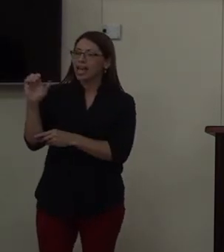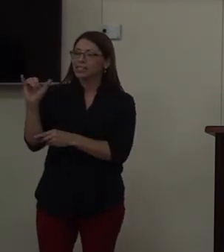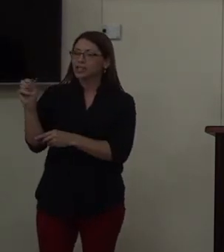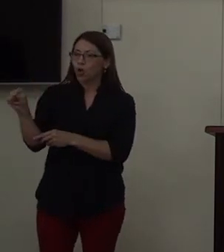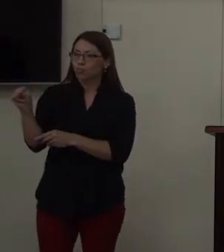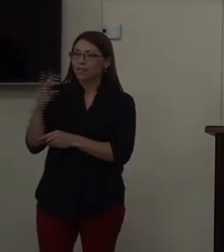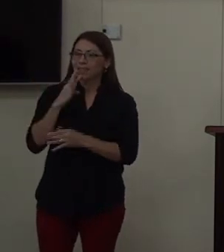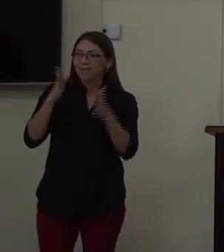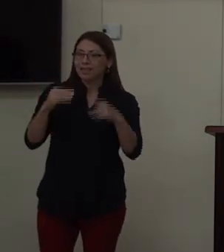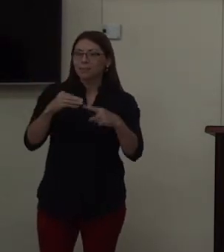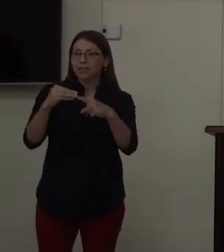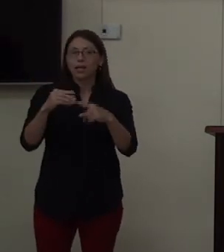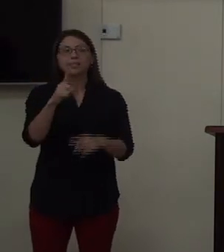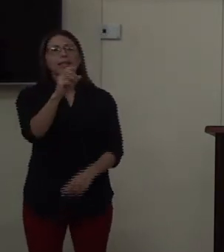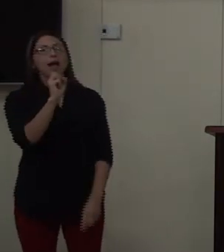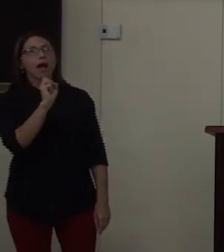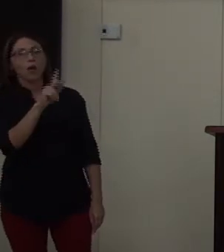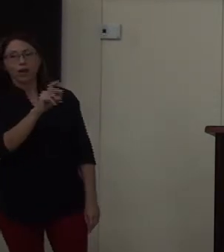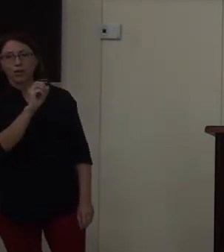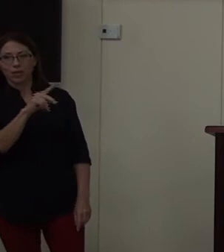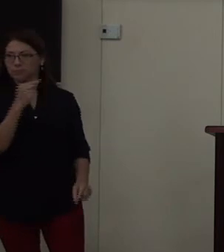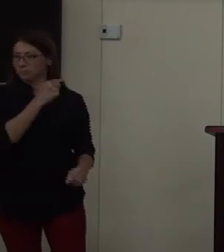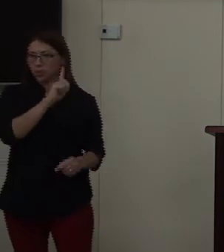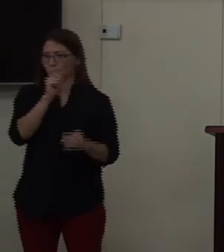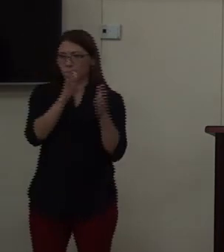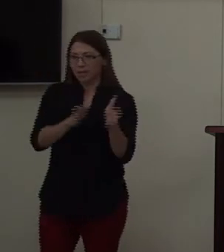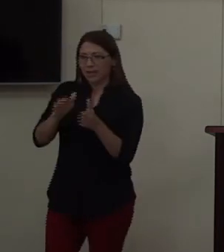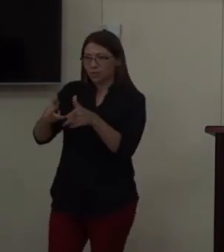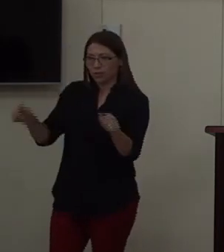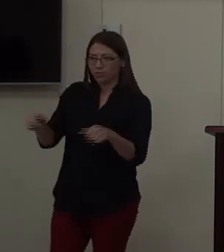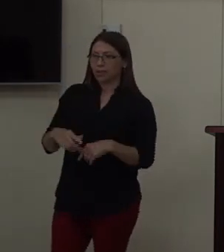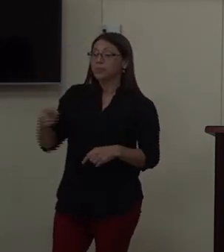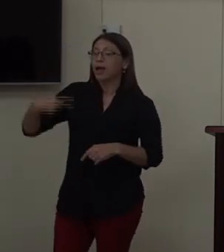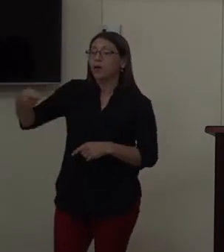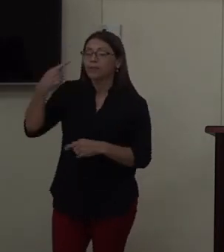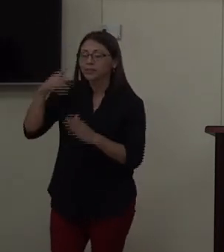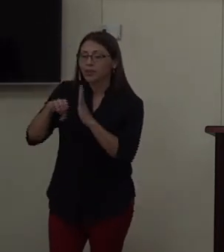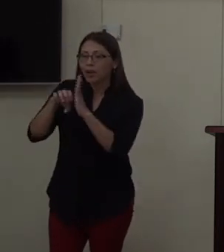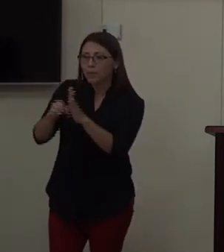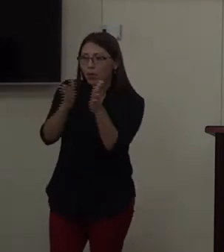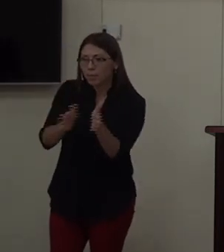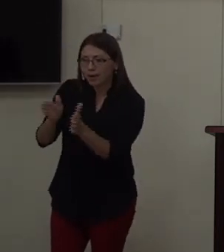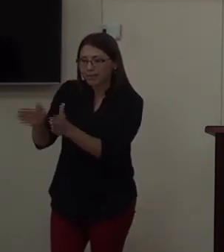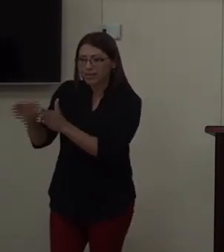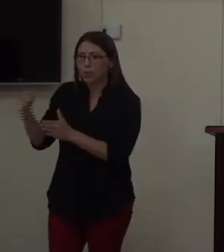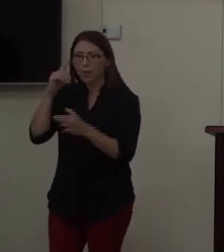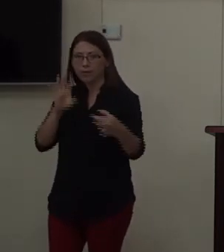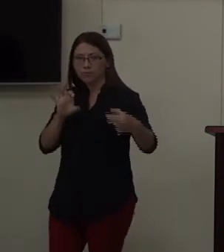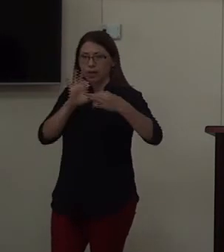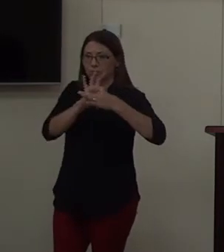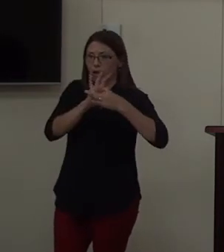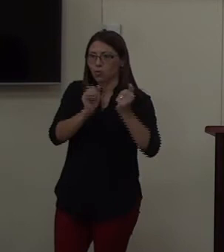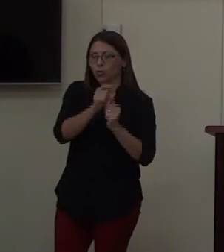de hablantes particulares, no es planificación. Okay. Es así. Ahora vamos a ver un ejemplo de planificación que va por lo que usted está diciendo.